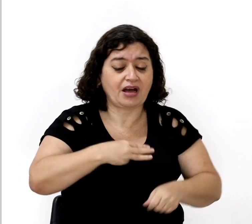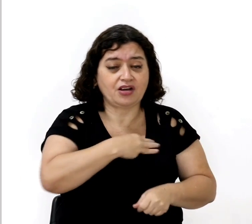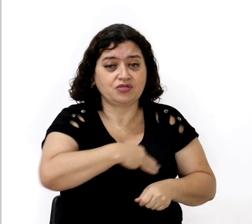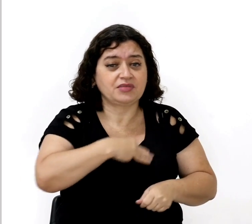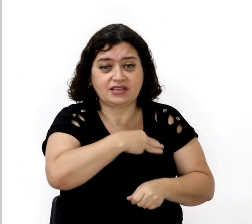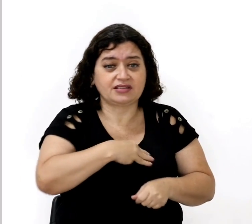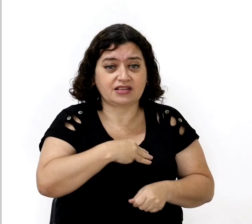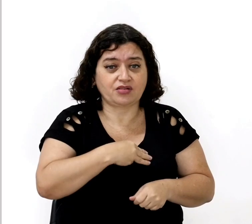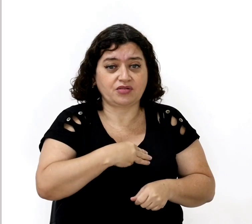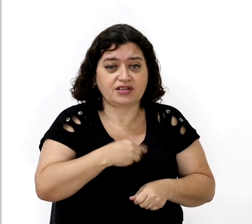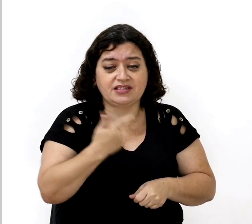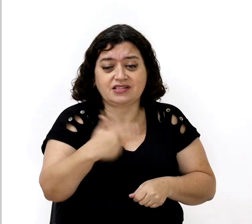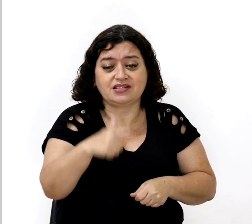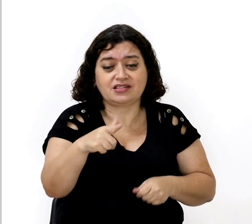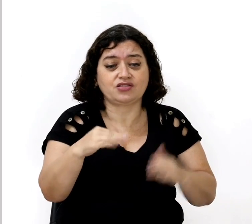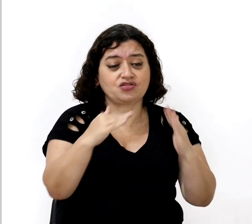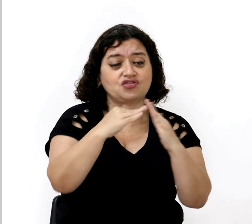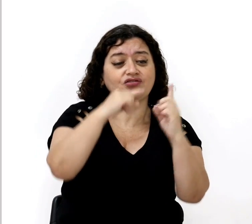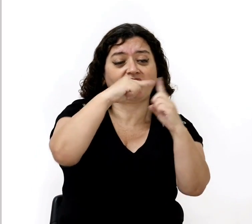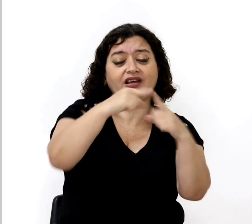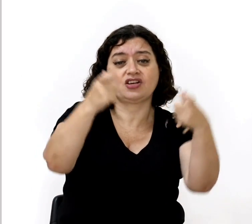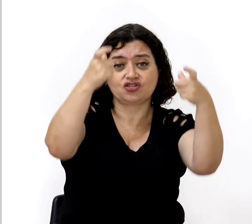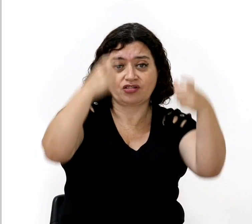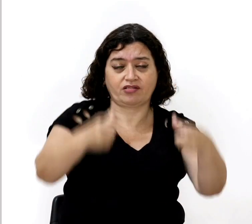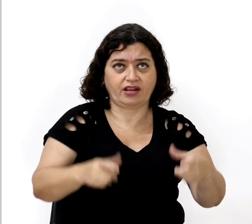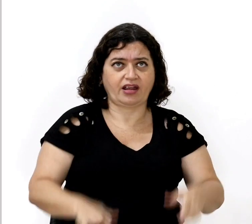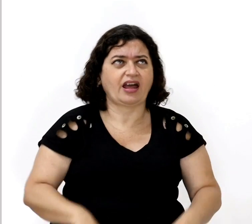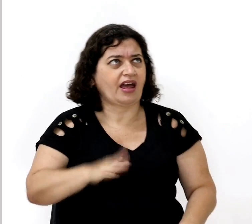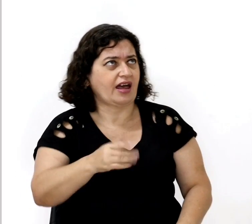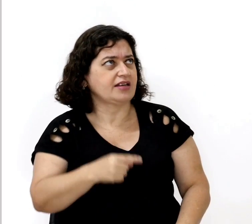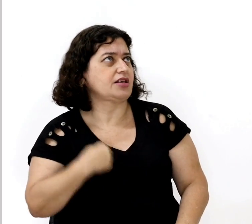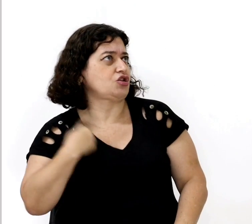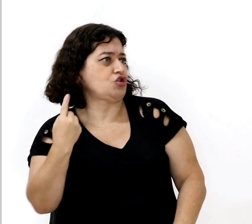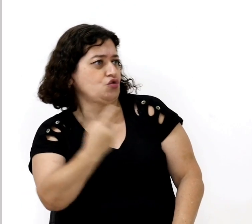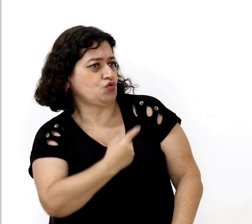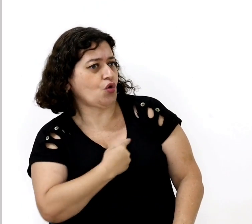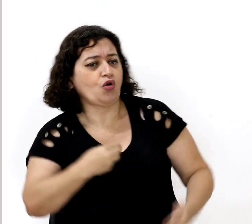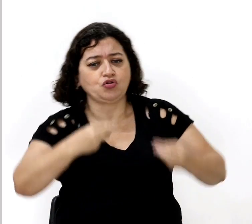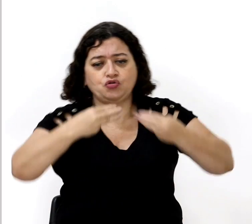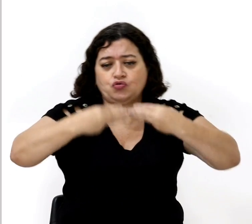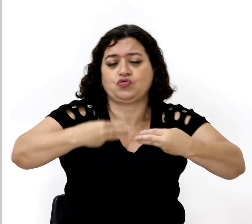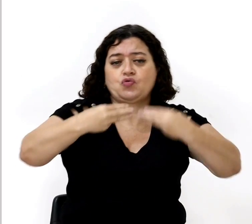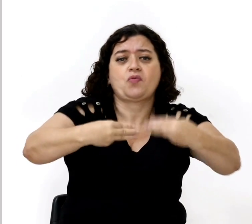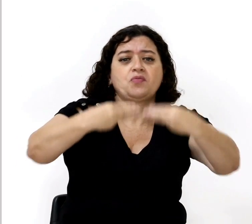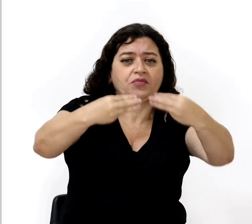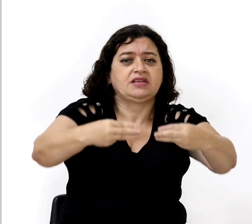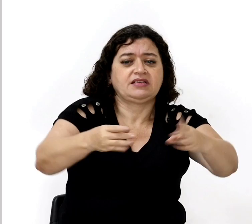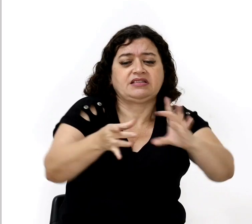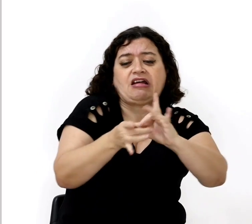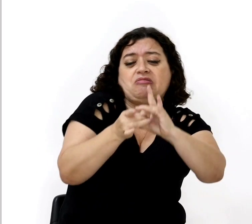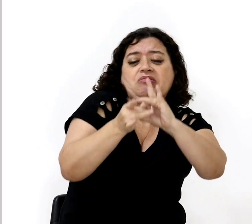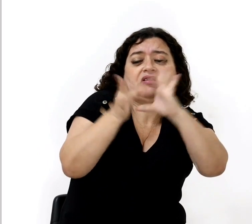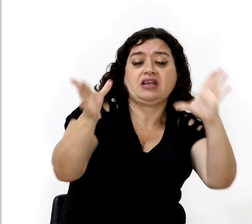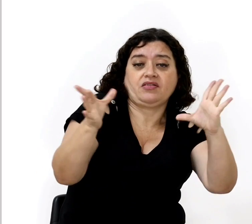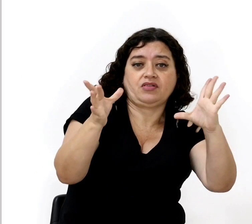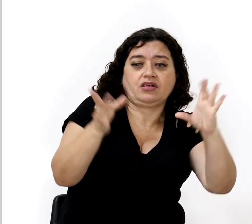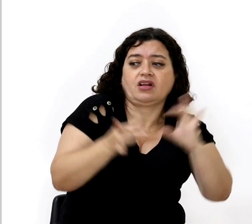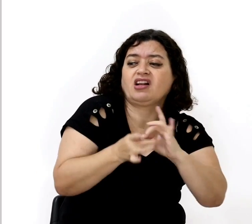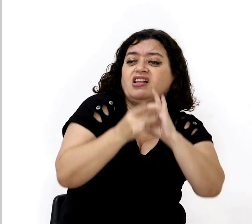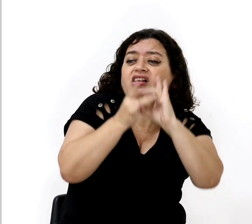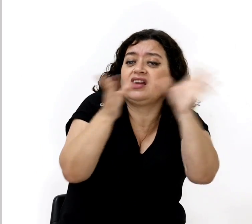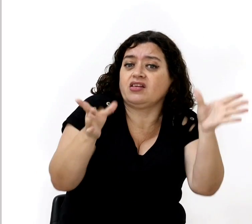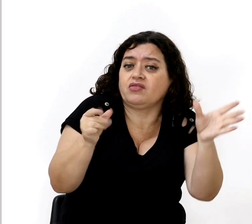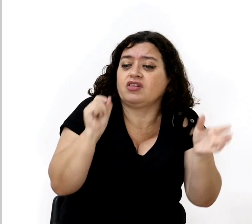ministerial sem uma igreja local. A gente às vezes ouve as pessoas dizendo, não, nós somos um ministério independente. Então,